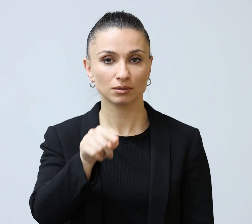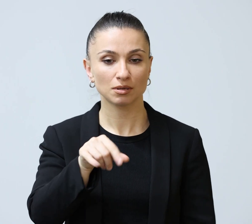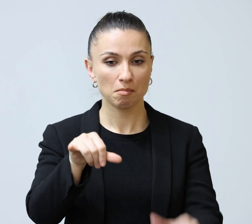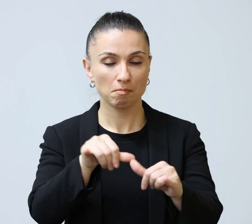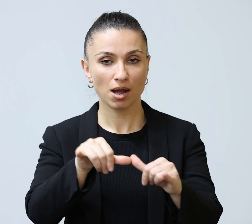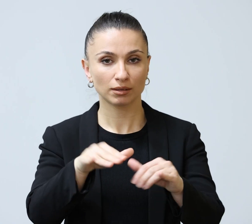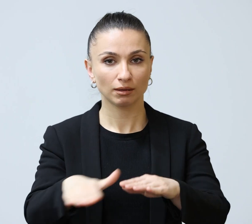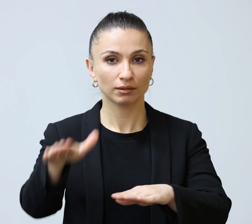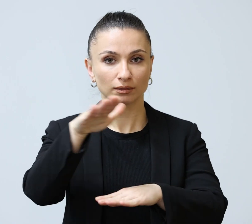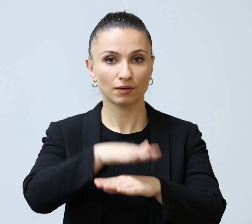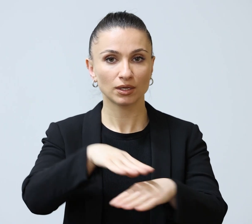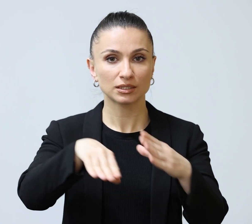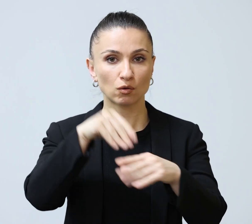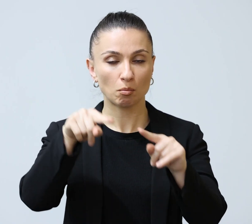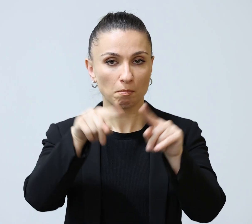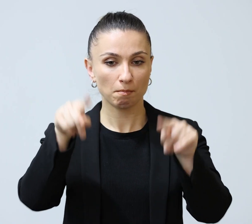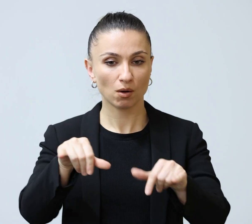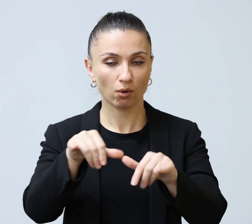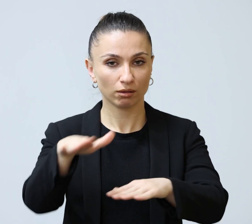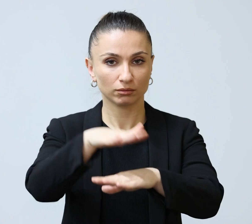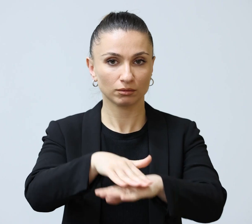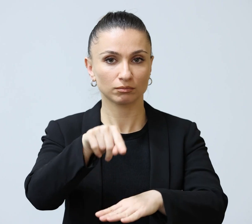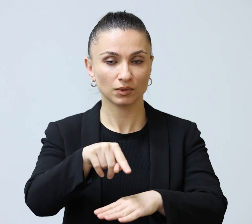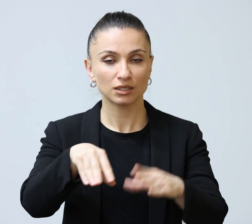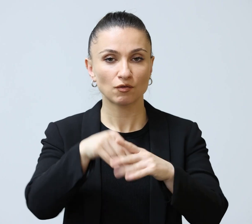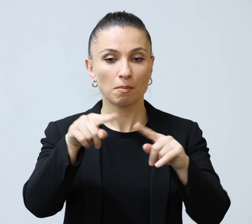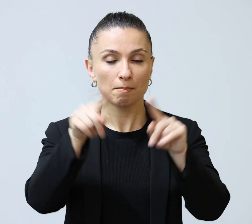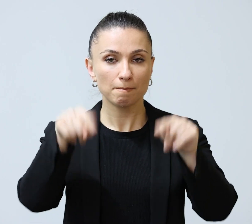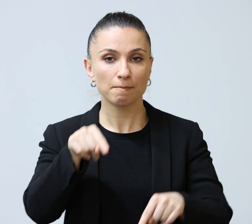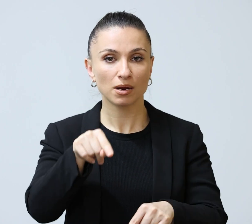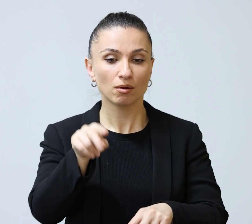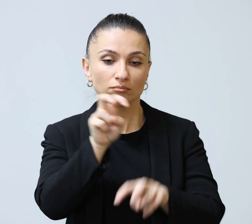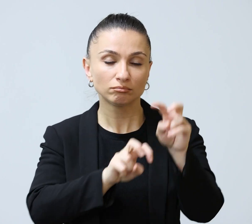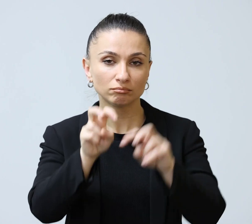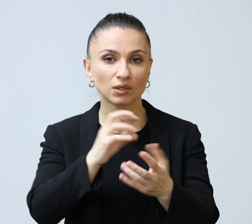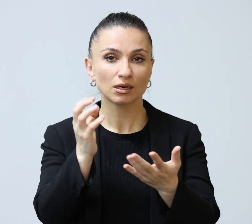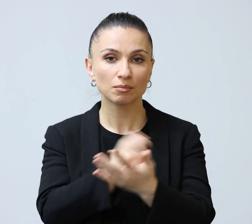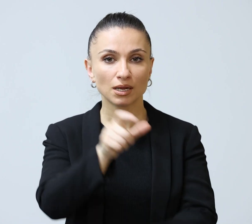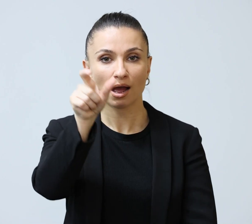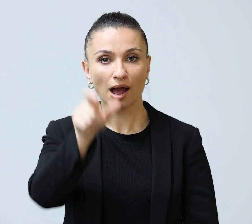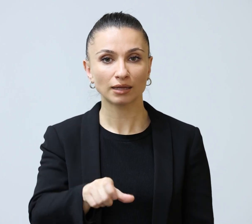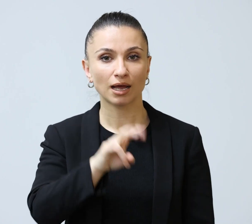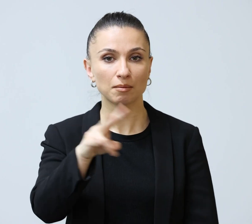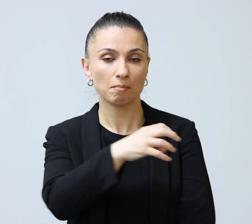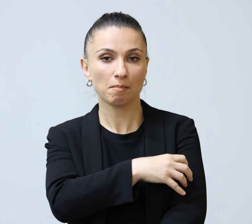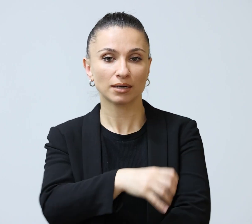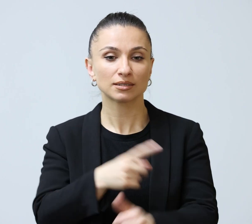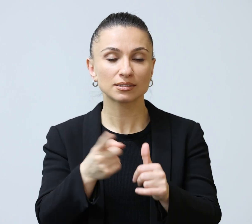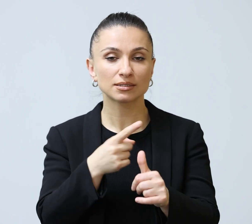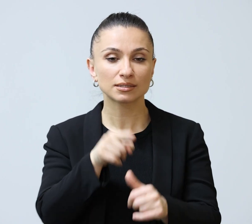ընտրություններում։ Գունավորի շրջանը, որը նկարած է քեզ համար ցանկալի մարդու կամ կուսակցության անունից առաջ։